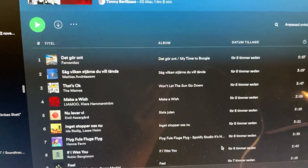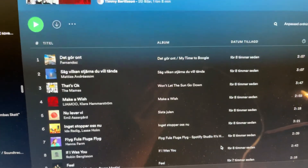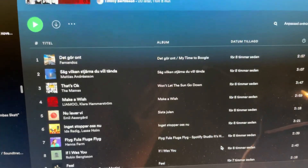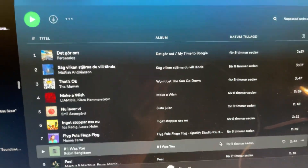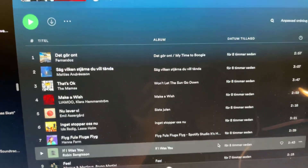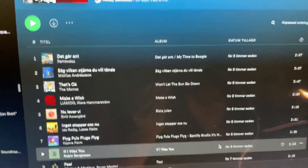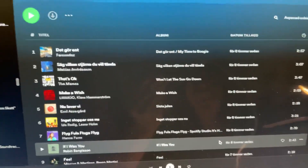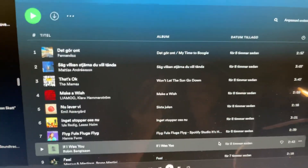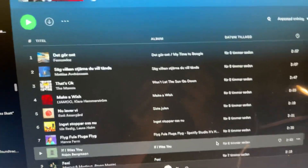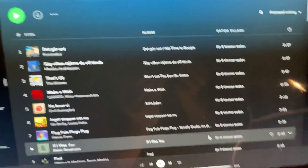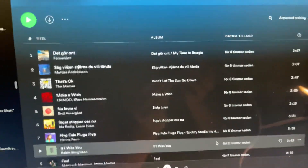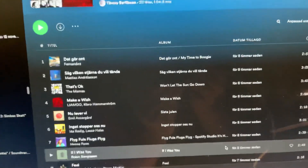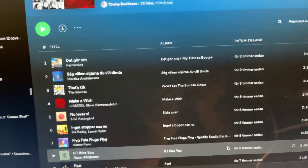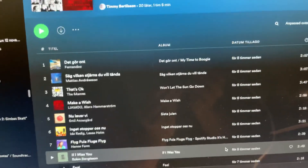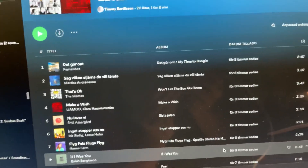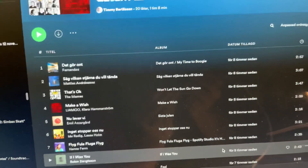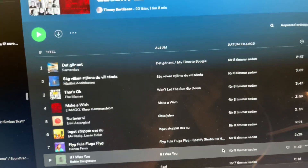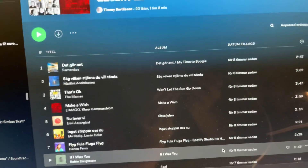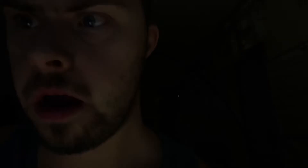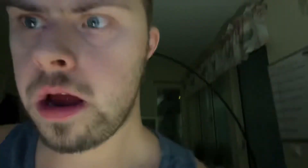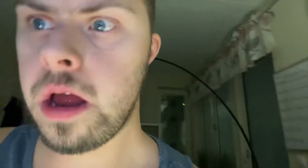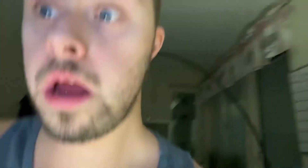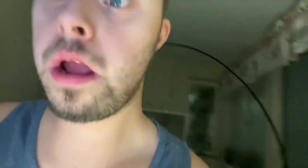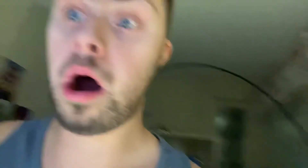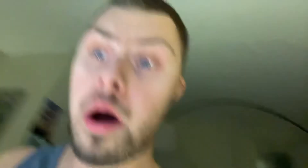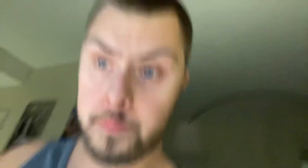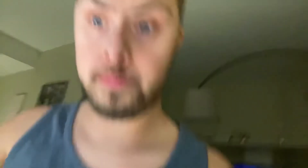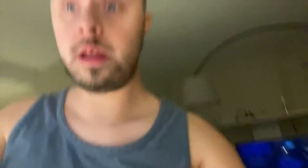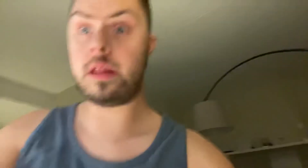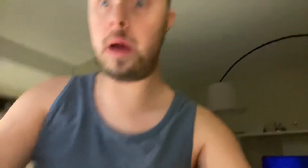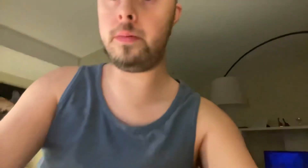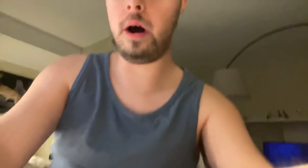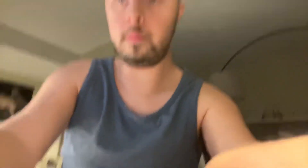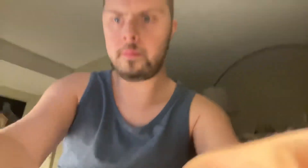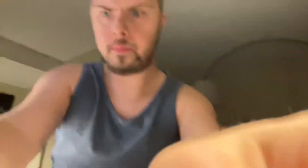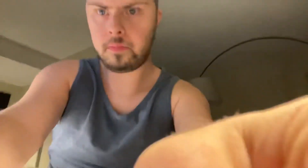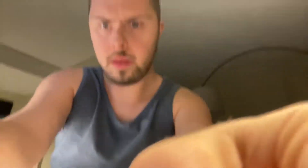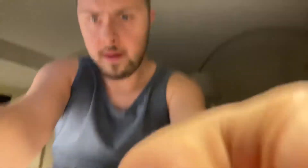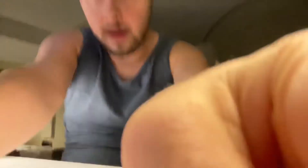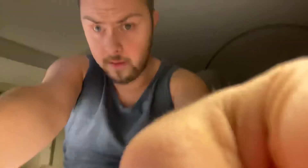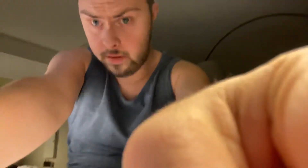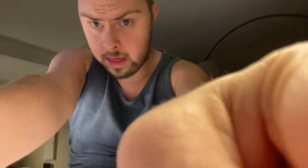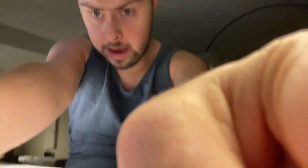Det måste vi göra. Ja, det är bra.